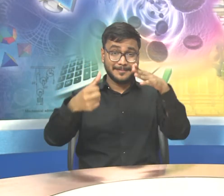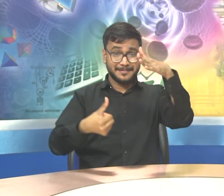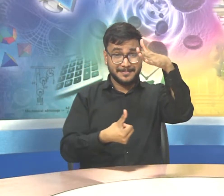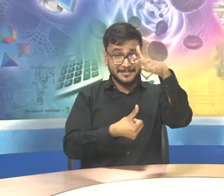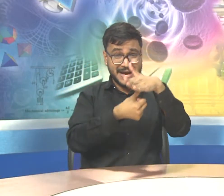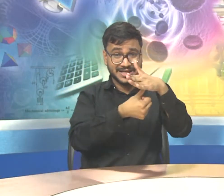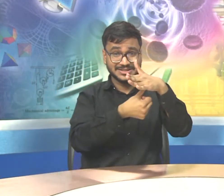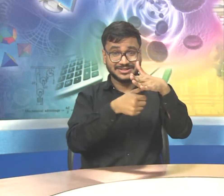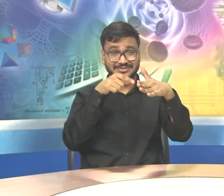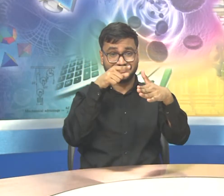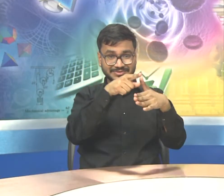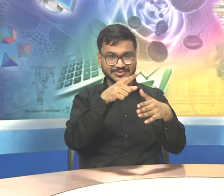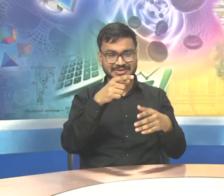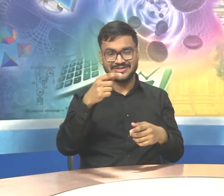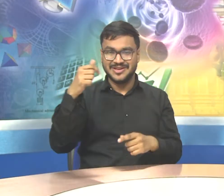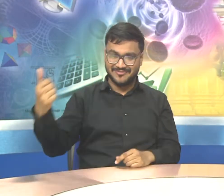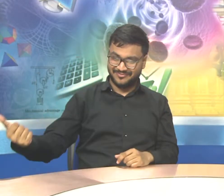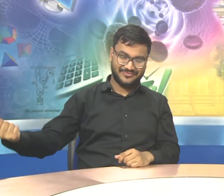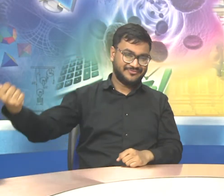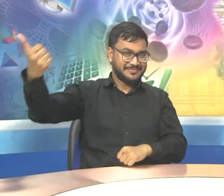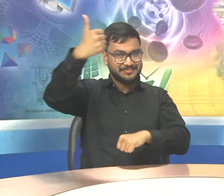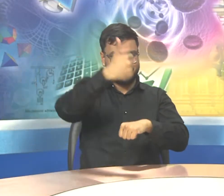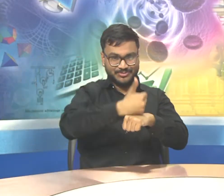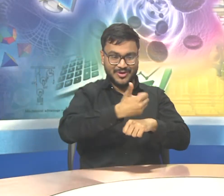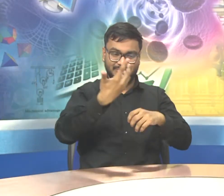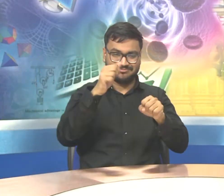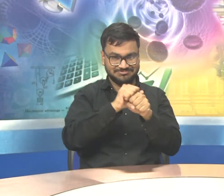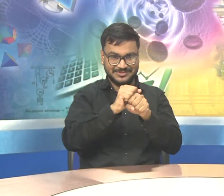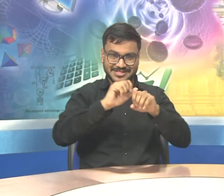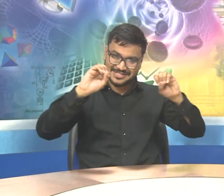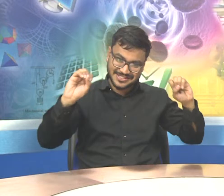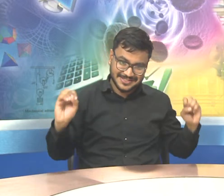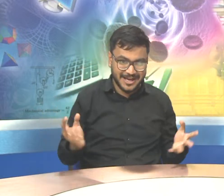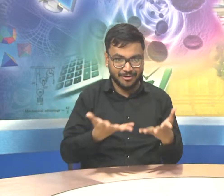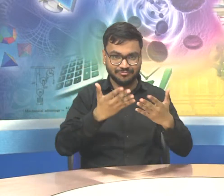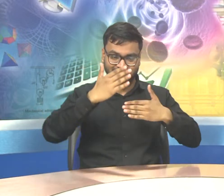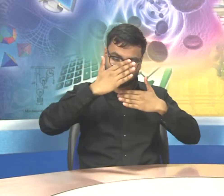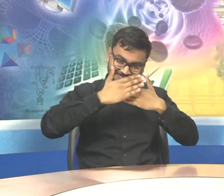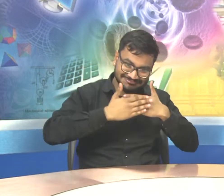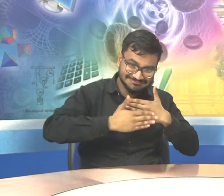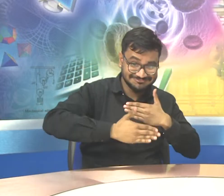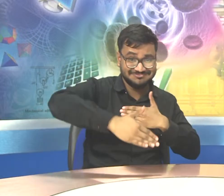Now we will look what is privileges and immunities given to the president.